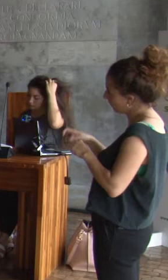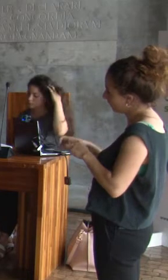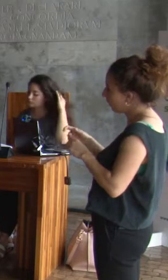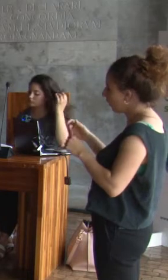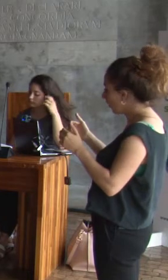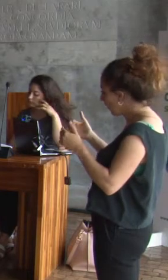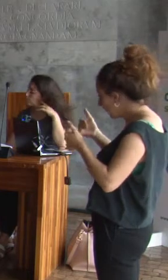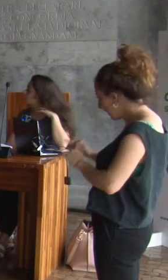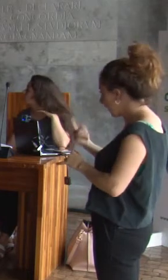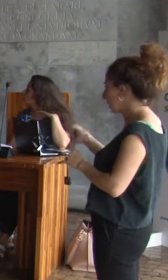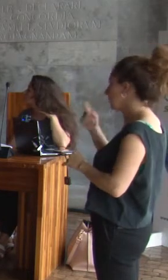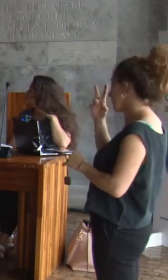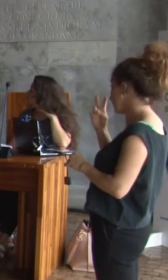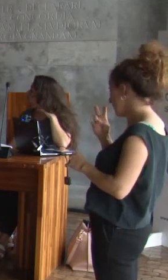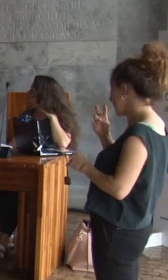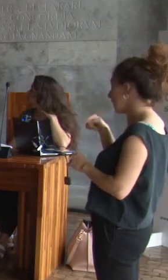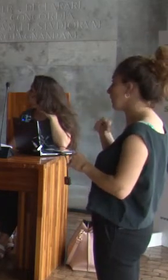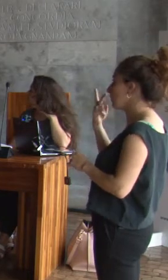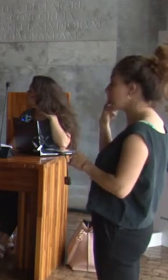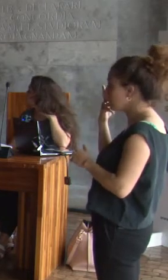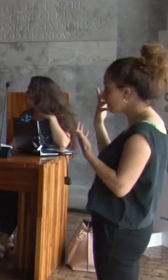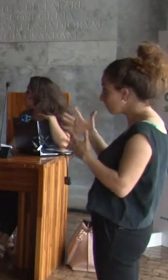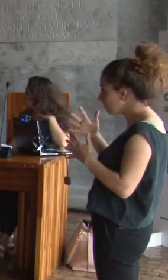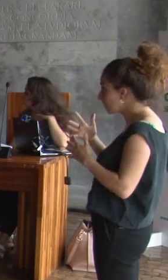i ciechi, ci siamo accorti nel corso del tempo che